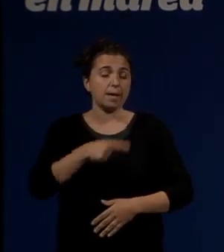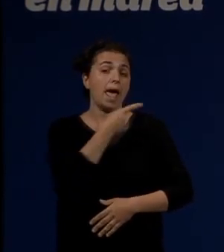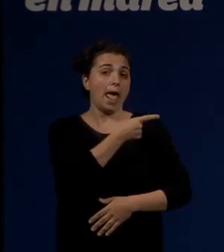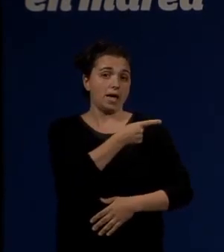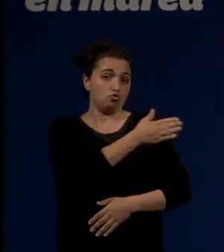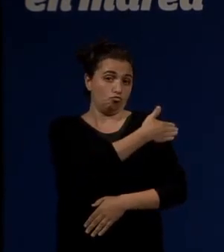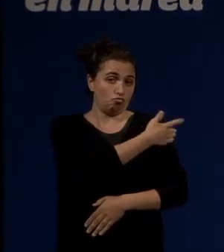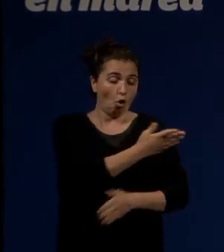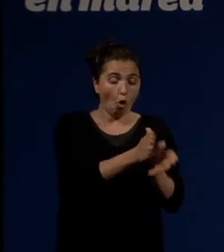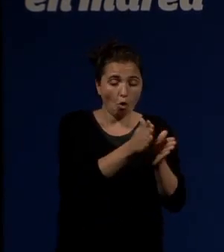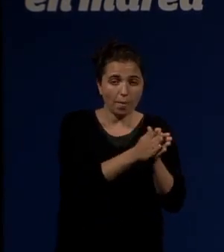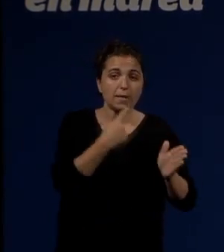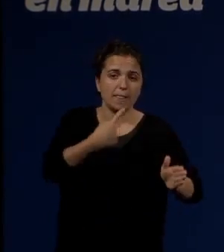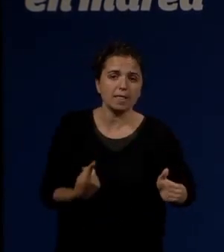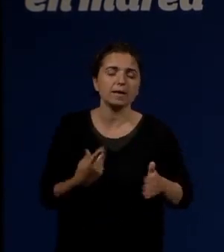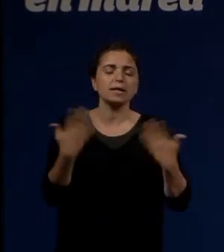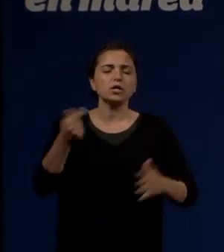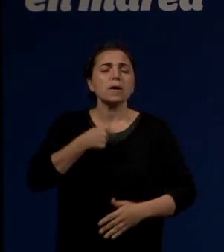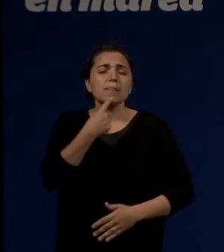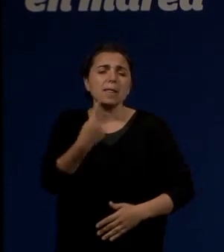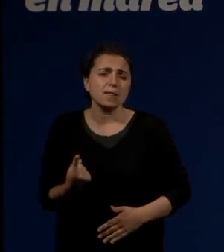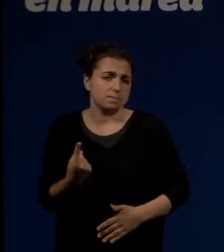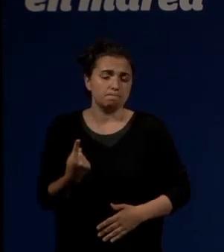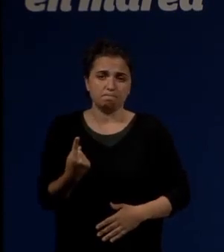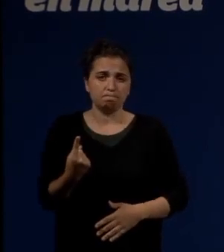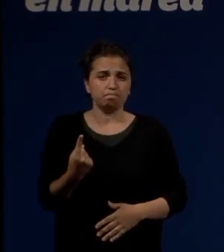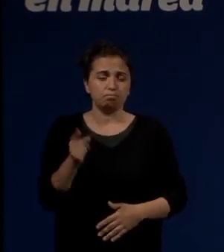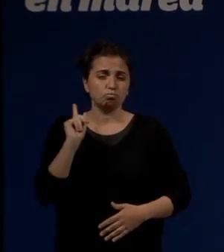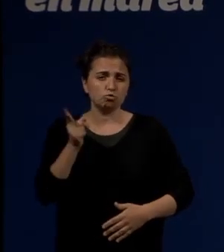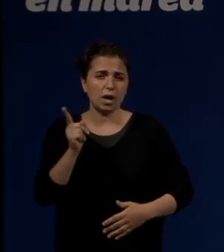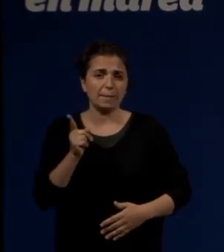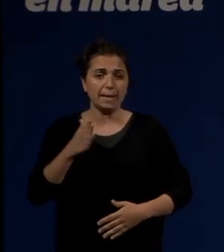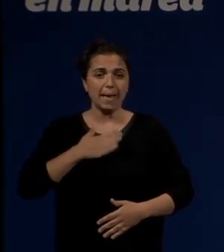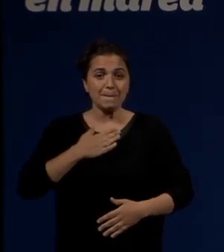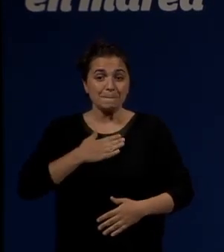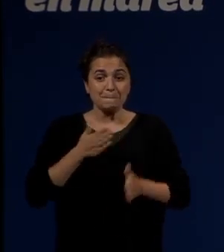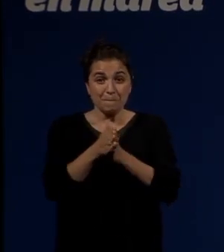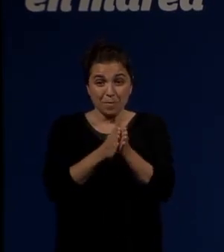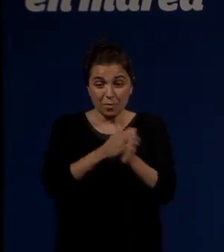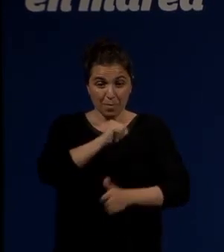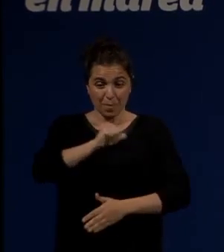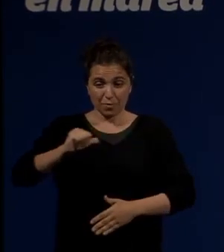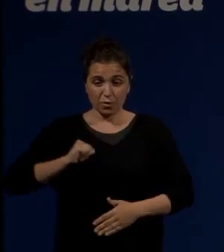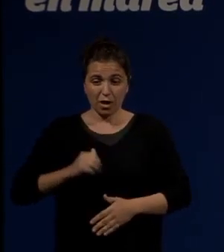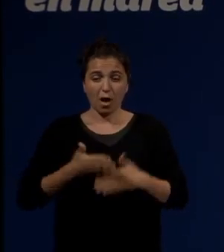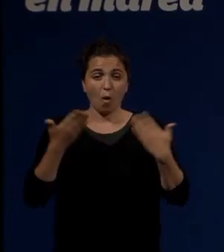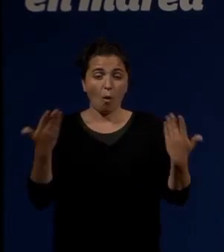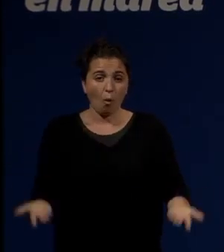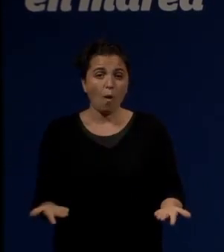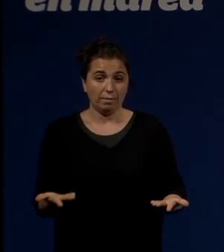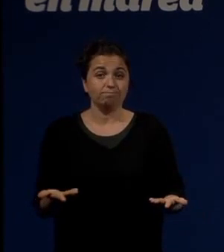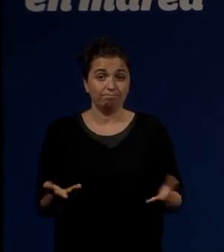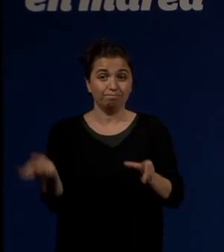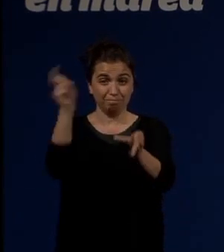a desgranar. Eu simplemente quero contarvos a miña motivación personal por participar